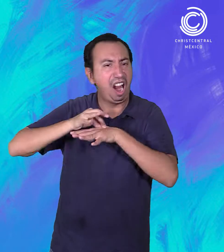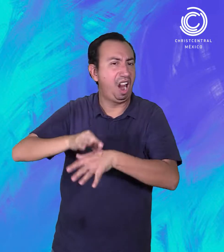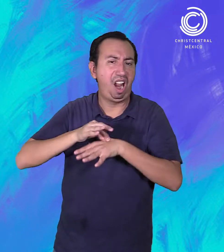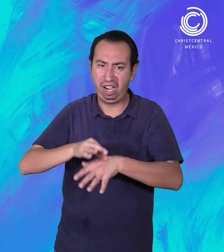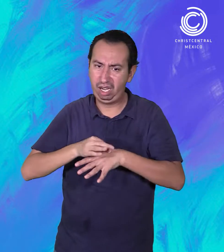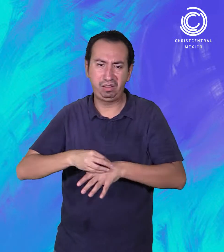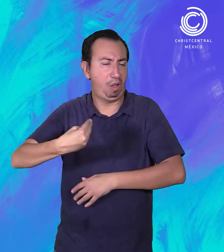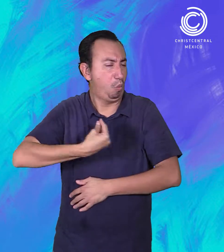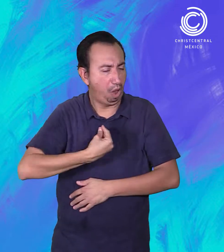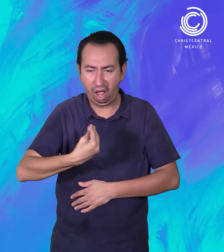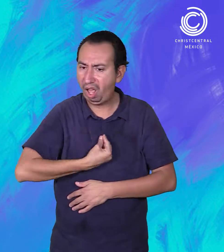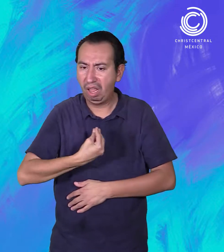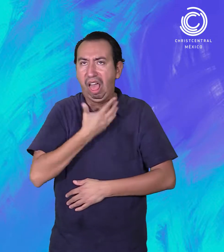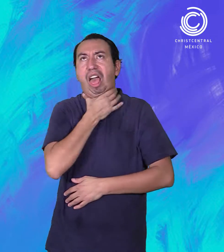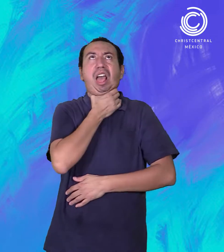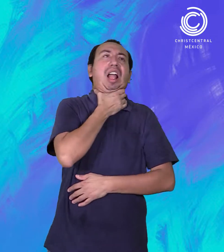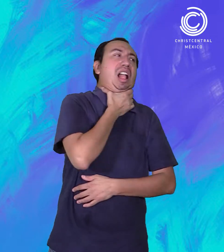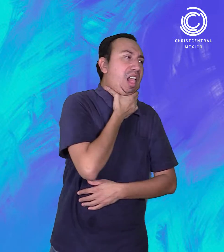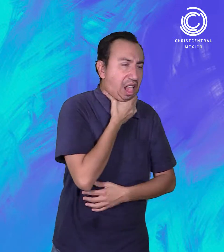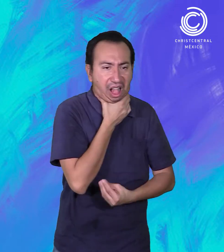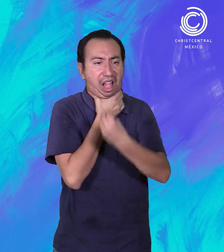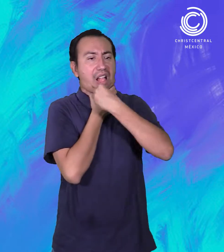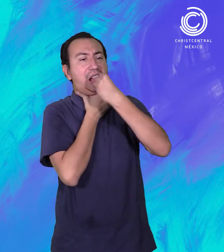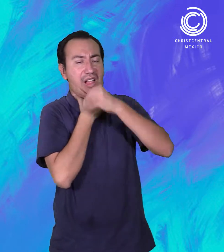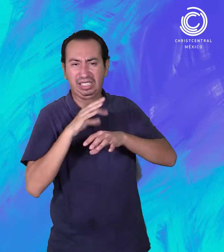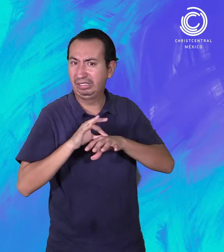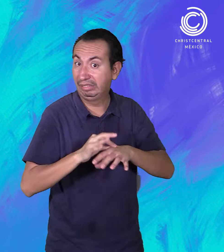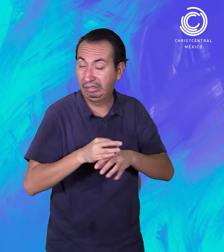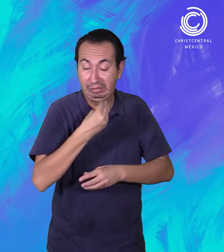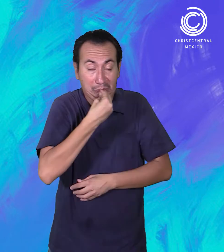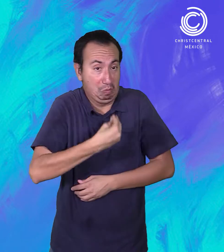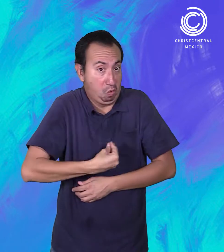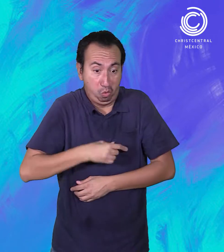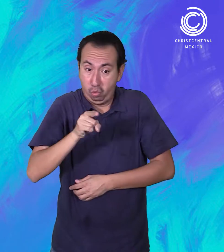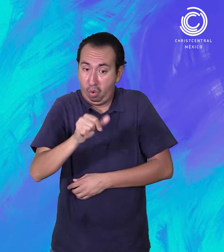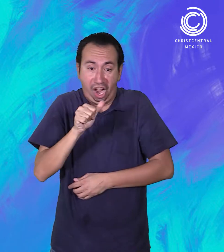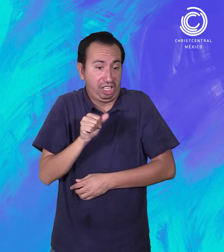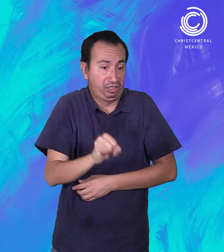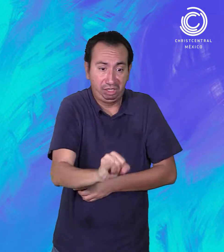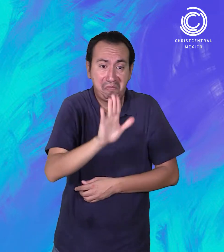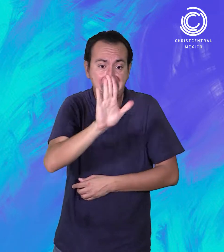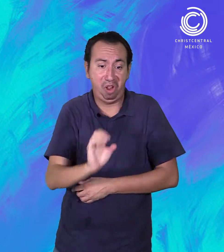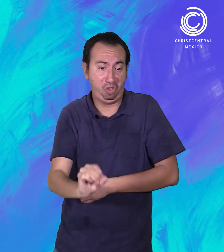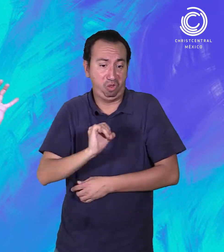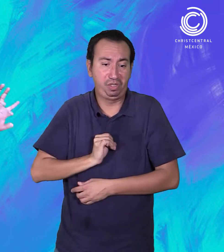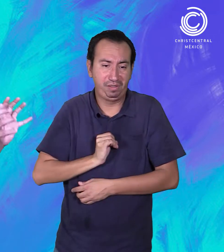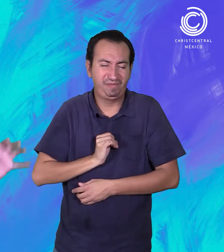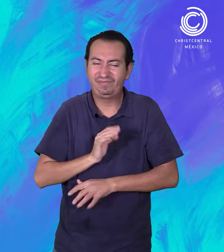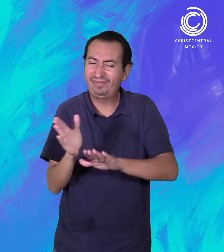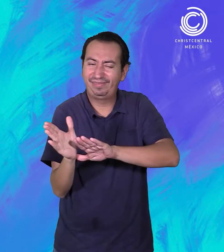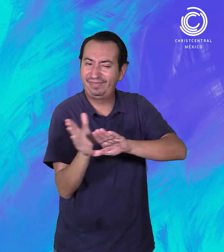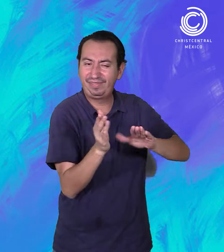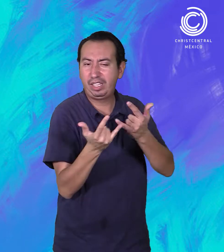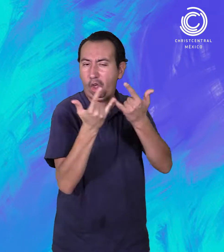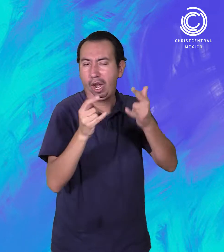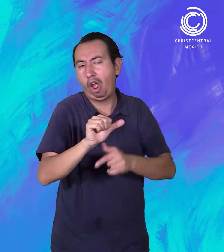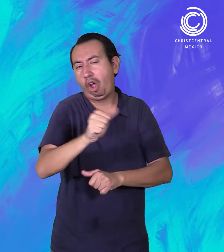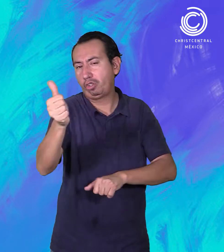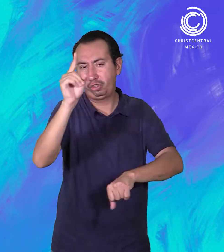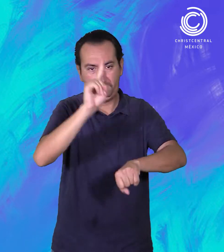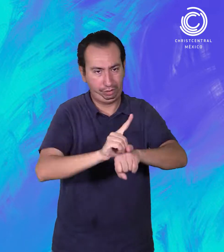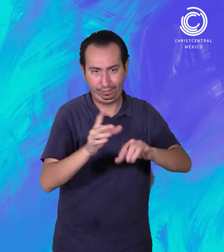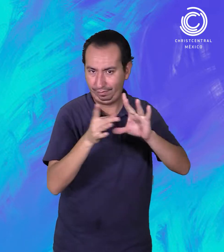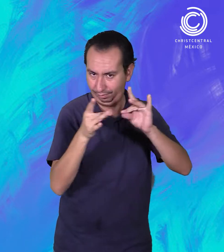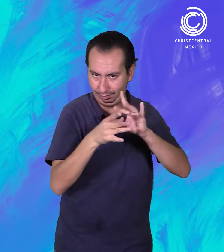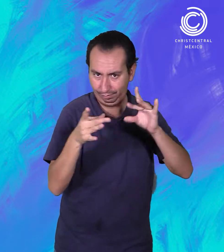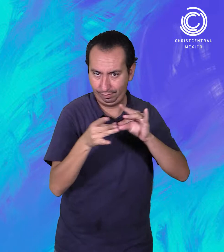se ahoguen de tanta carne que están comiendo. Y sucedió allí, pero bueno, esa es una historia para seguir platicando otro día.